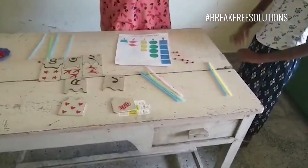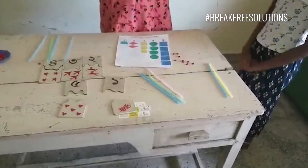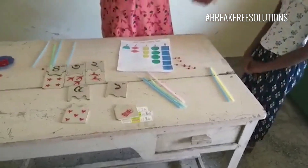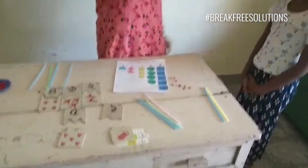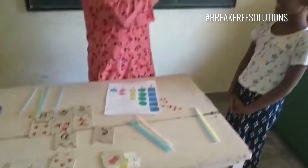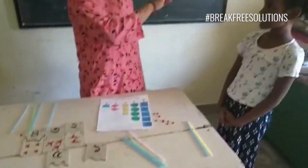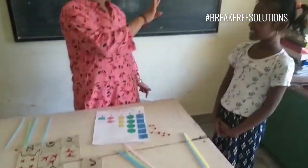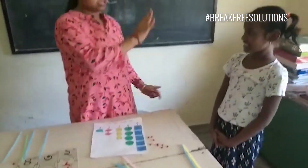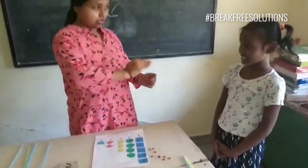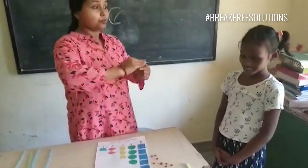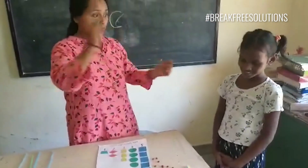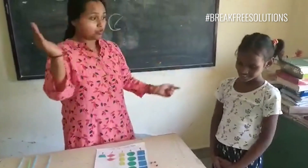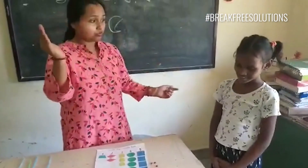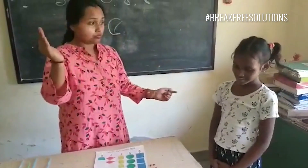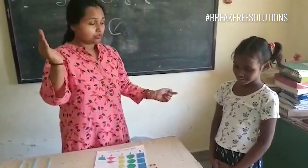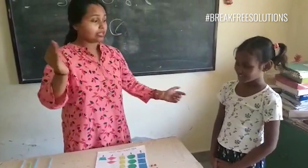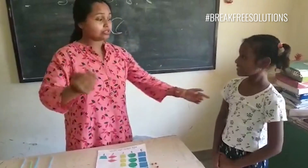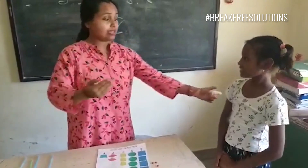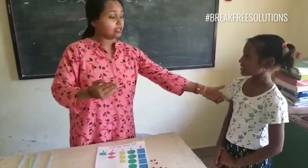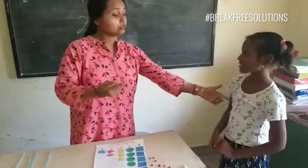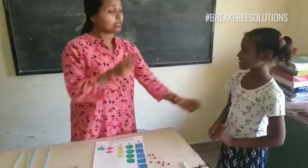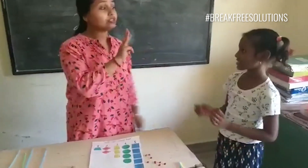বড় 4 বড়, দেখো সাইন ল্যাঙ্গুয়েজ দেখো 4।